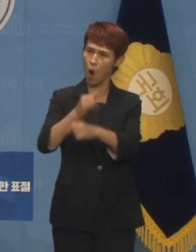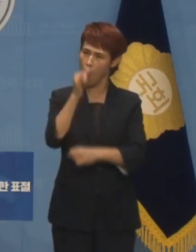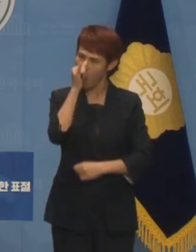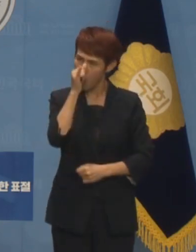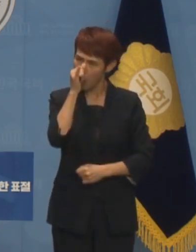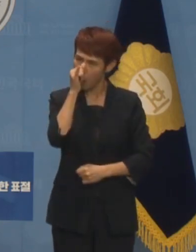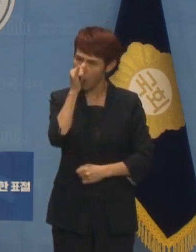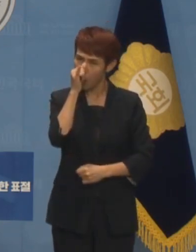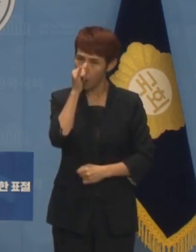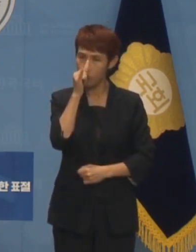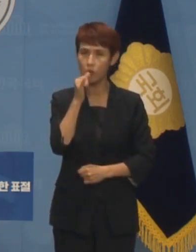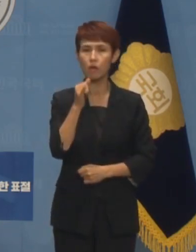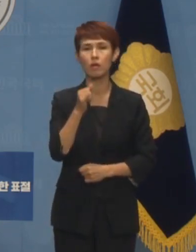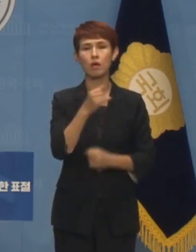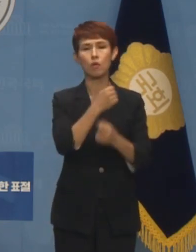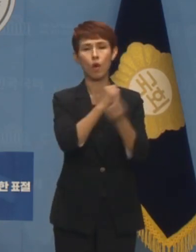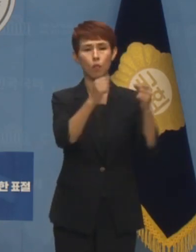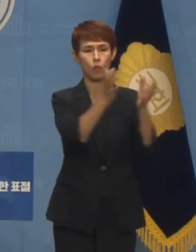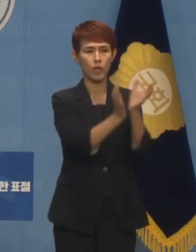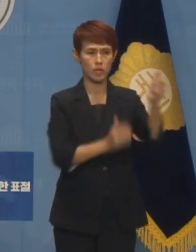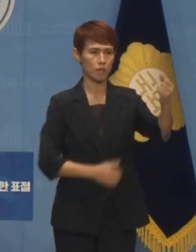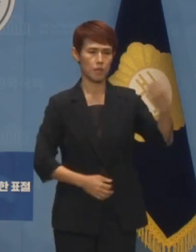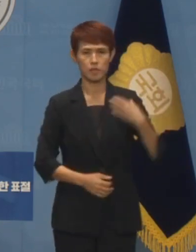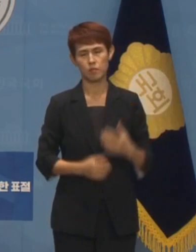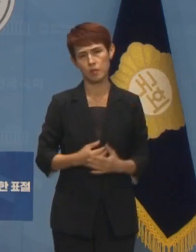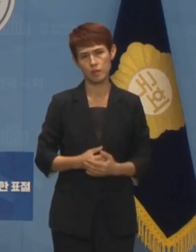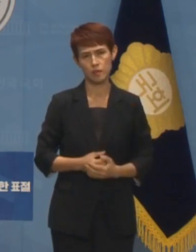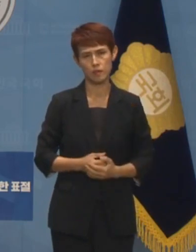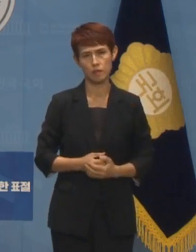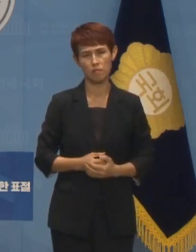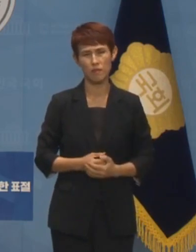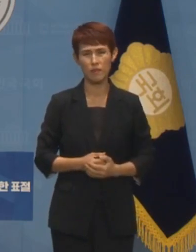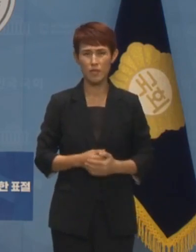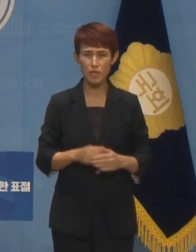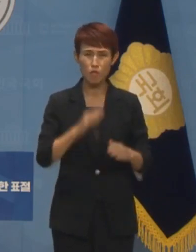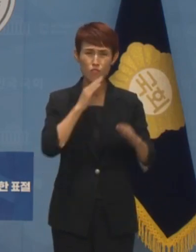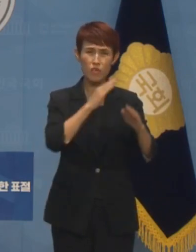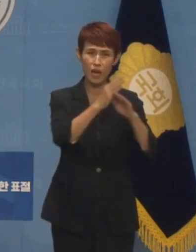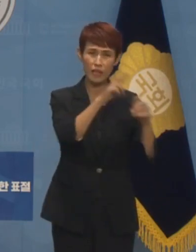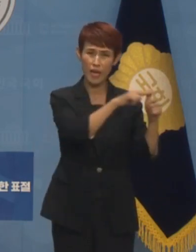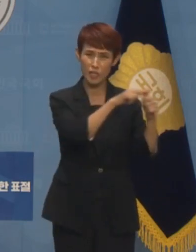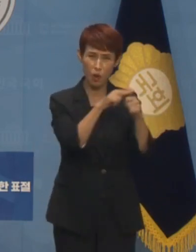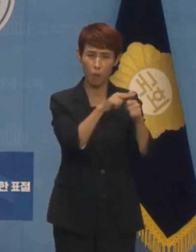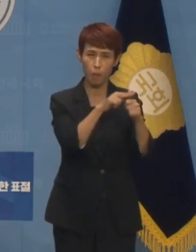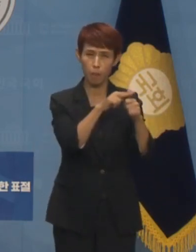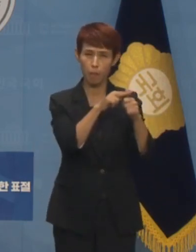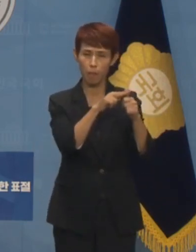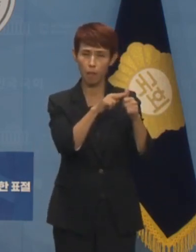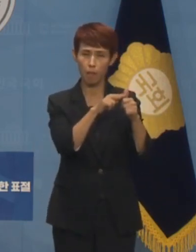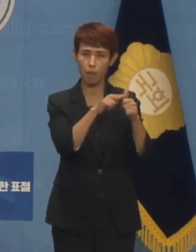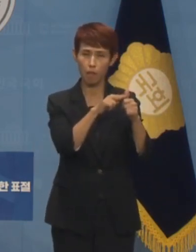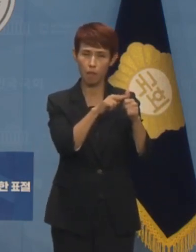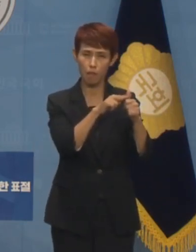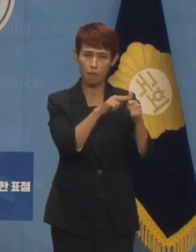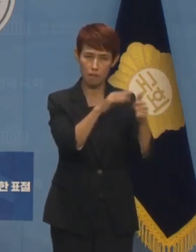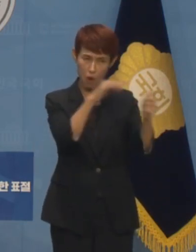같다라는 말씀을 하신 바 있습니다. 이제 북한의 간첩까지 설치는 대통령실 아닙니까?